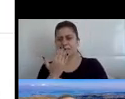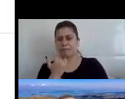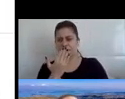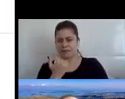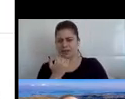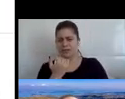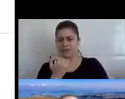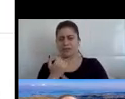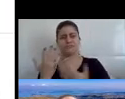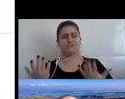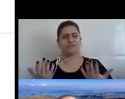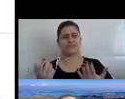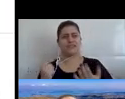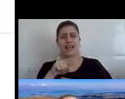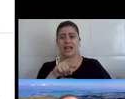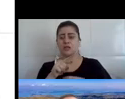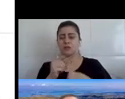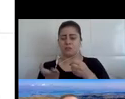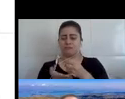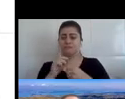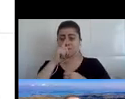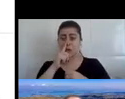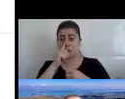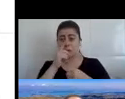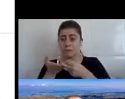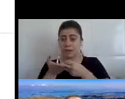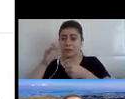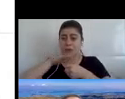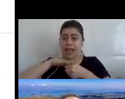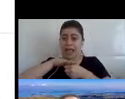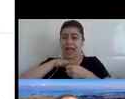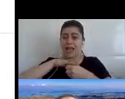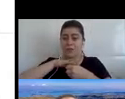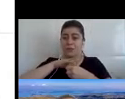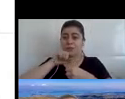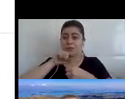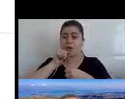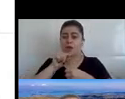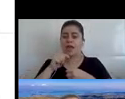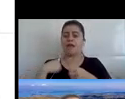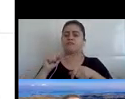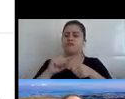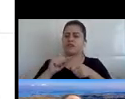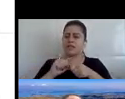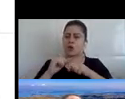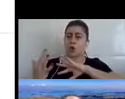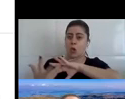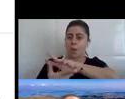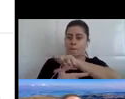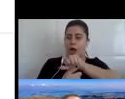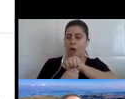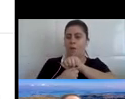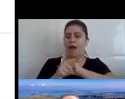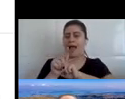risco médio-alto, ele se dá nas regiões onde a produção está muito voltada para o mercado global, para o agronegócio, e aí a gente